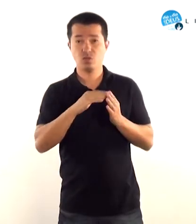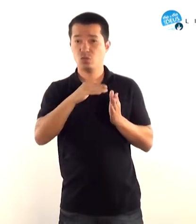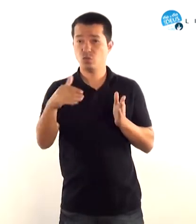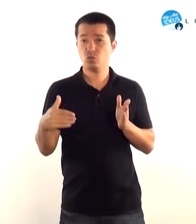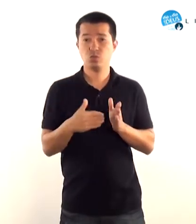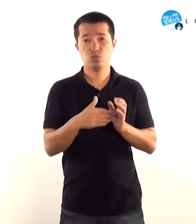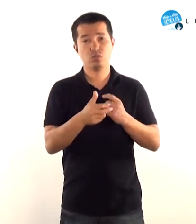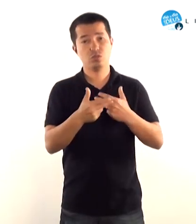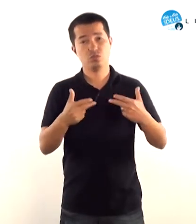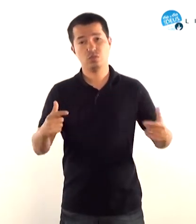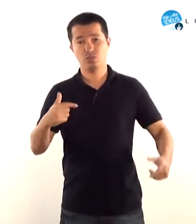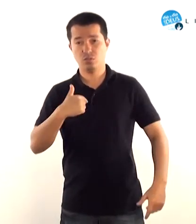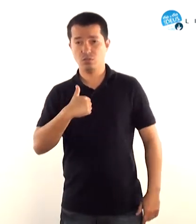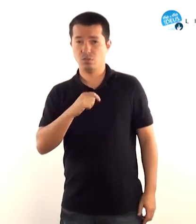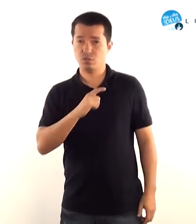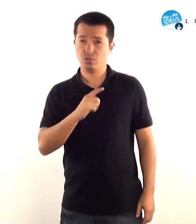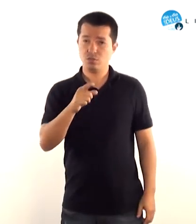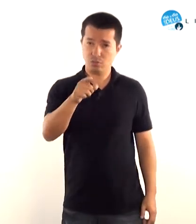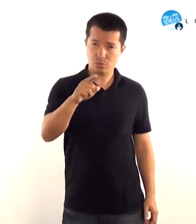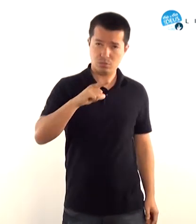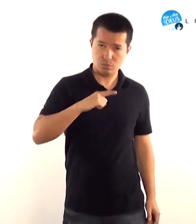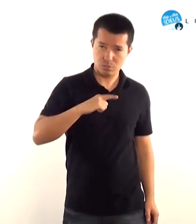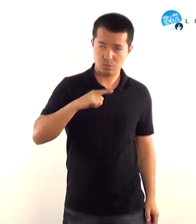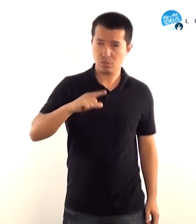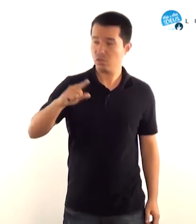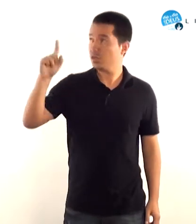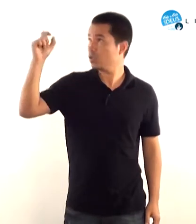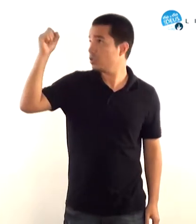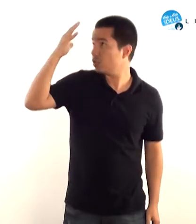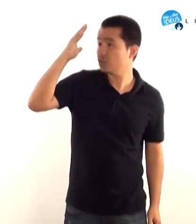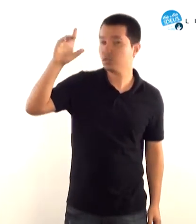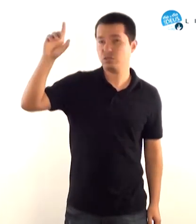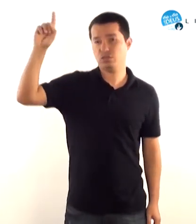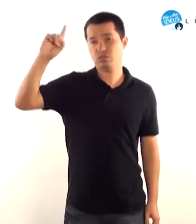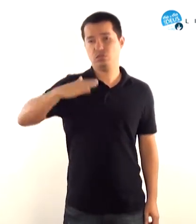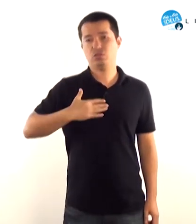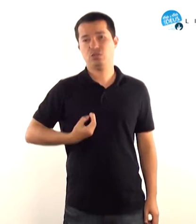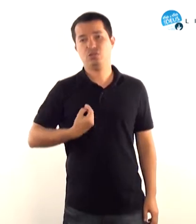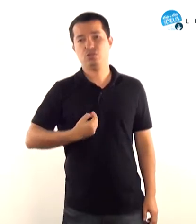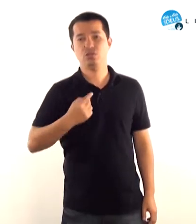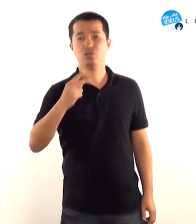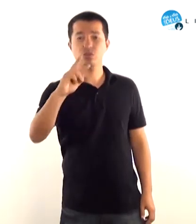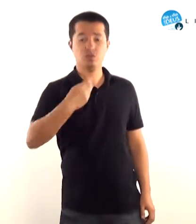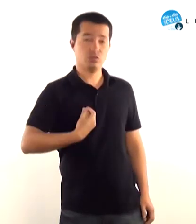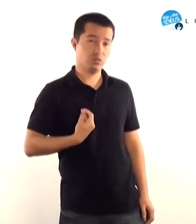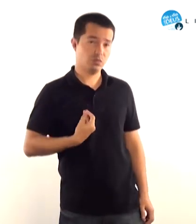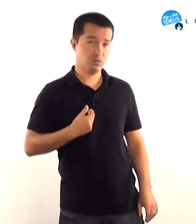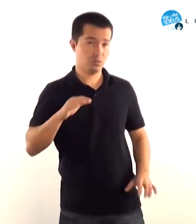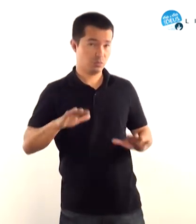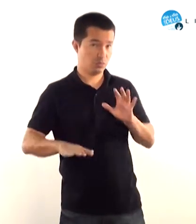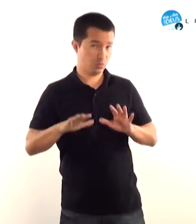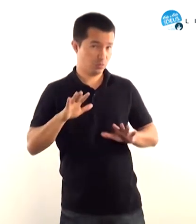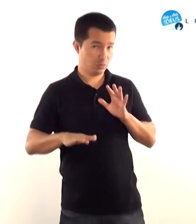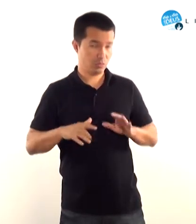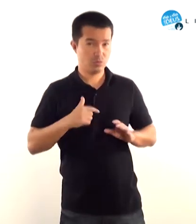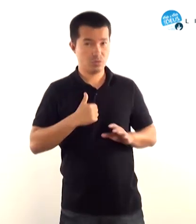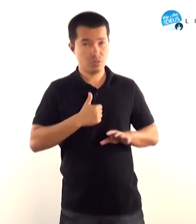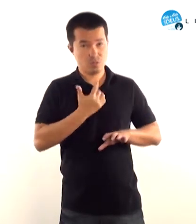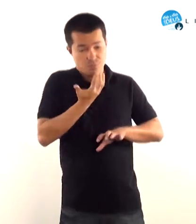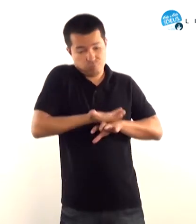tua vida. Mas quando eu começo a olhar para a minha vida e me orgulhar de mim mesmo, eu vou criando dentro de mim